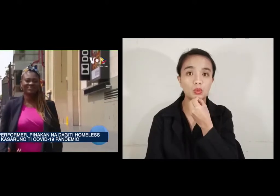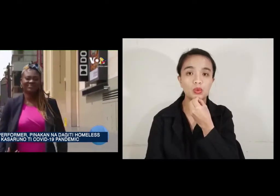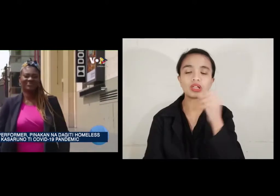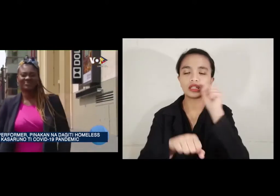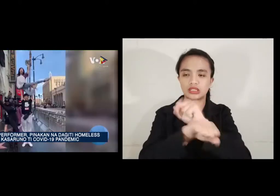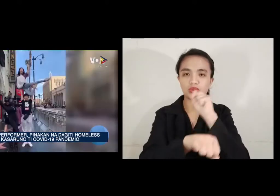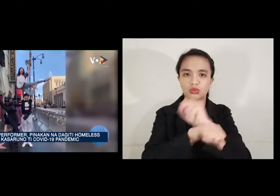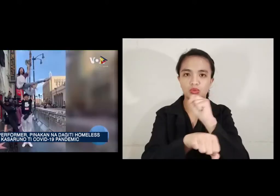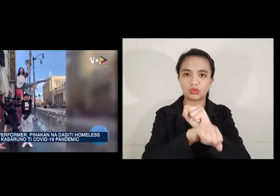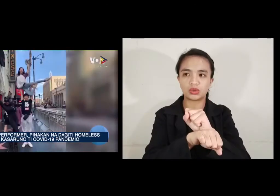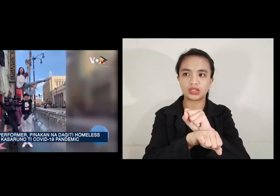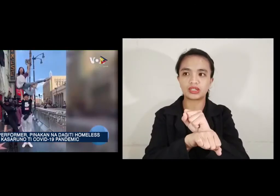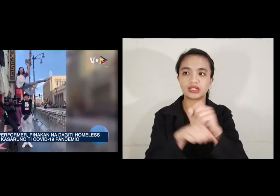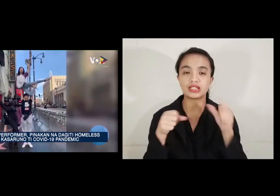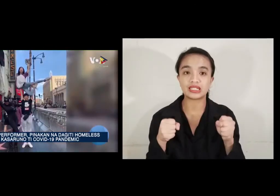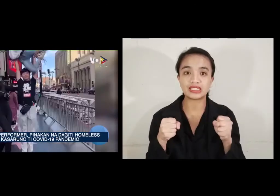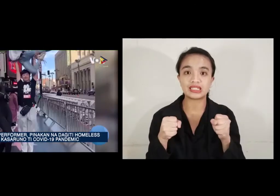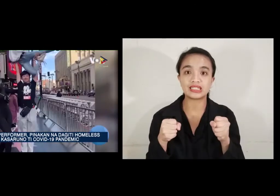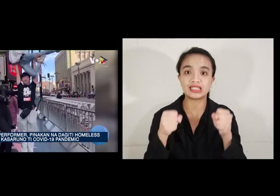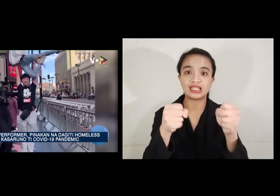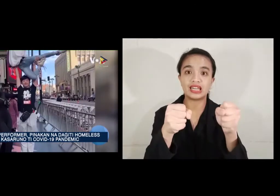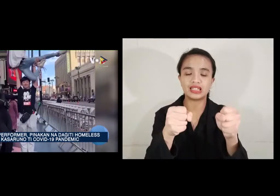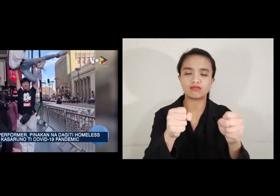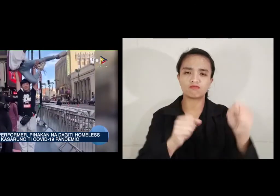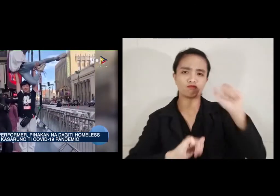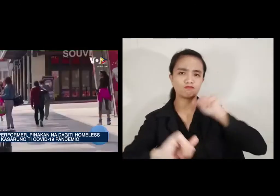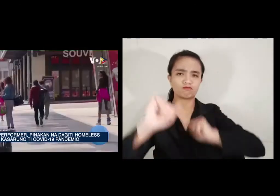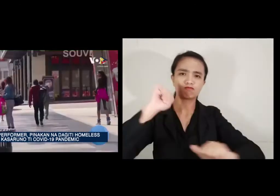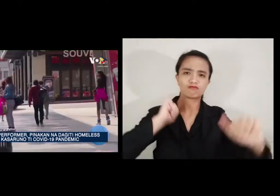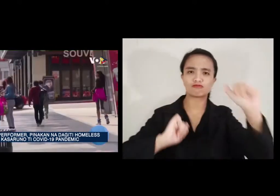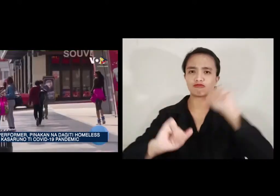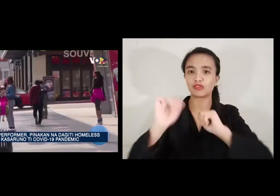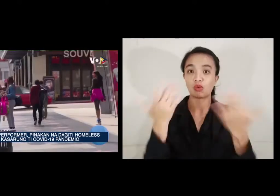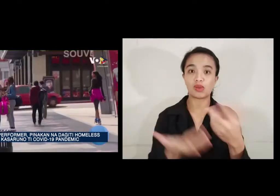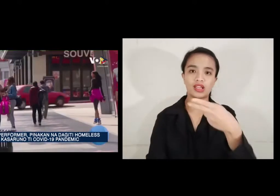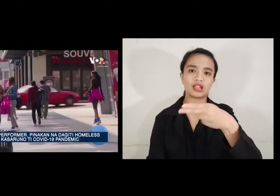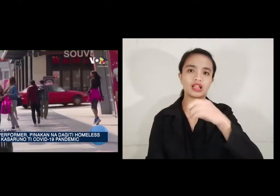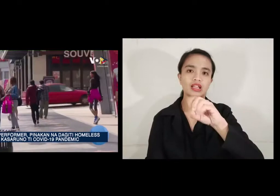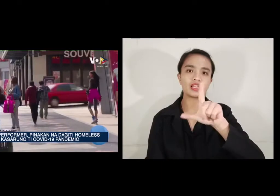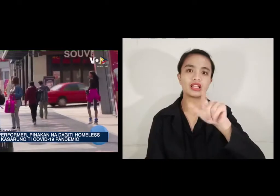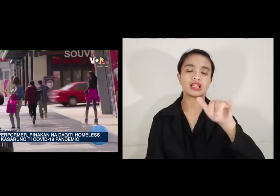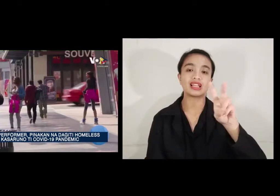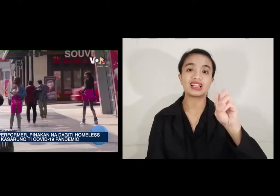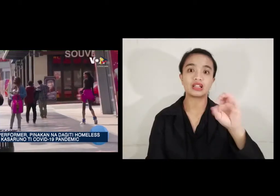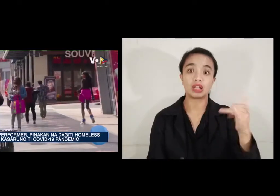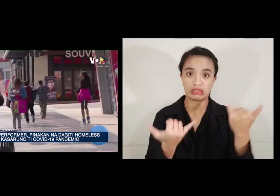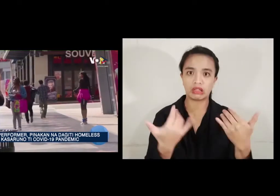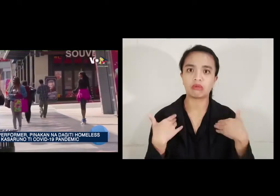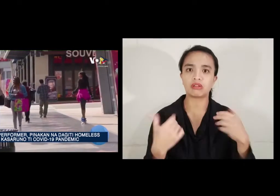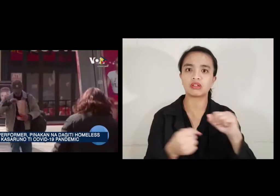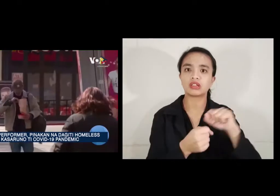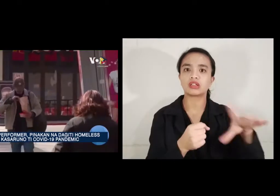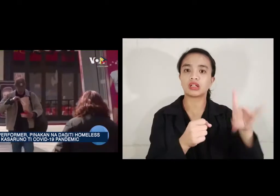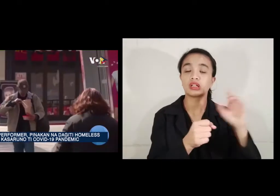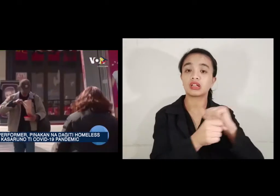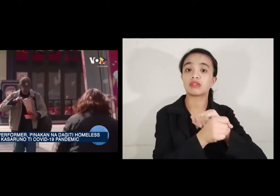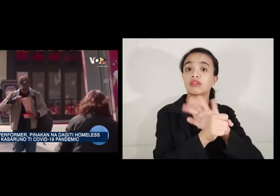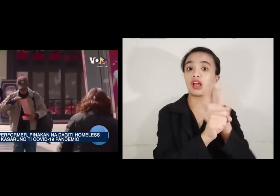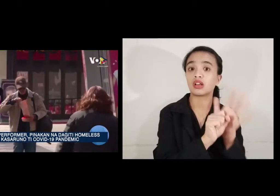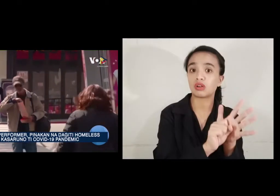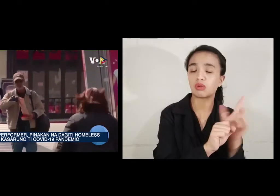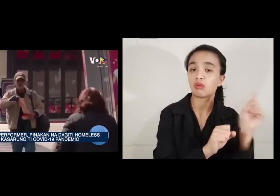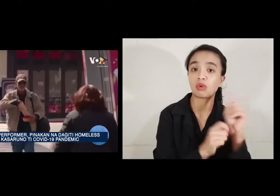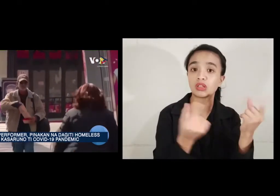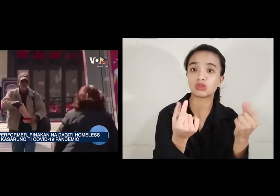kat nagtrabaho kas may nga street performer sa Jai Hollywood Boulevard. Ngam kalpasan at imama ti coronavirus pandemic sa Jai